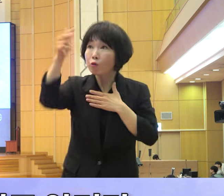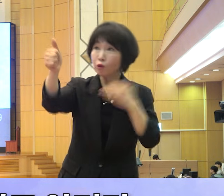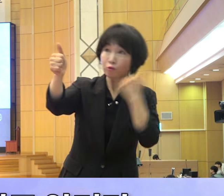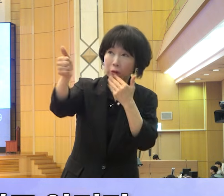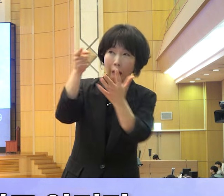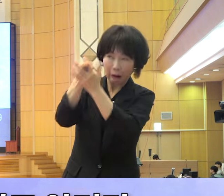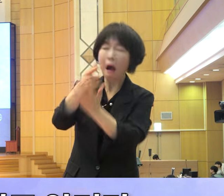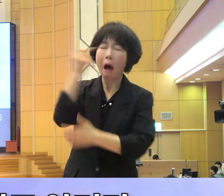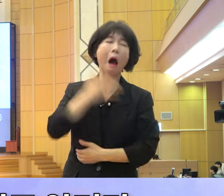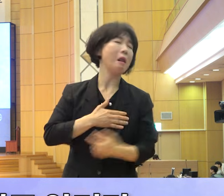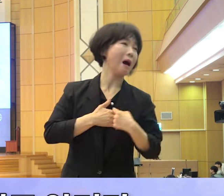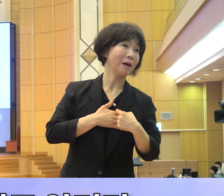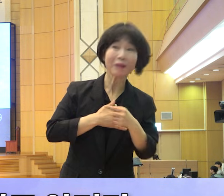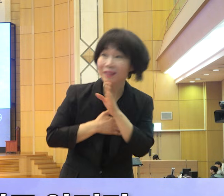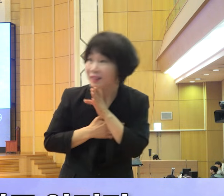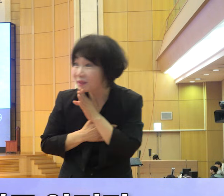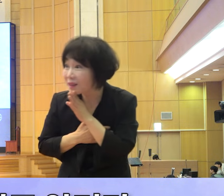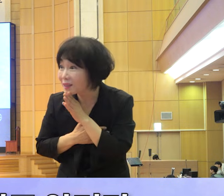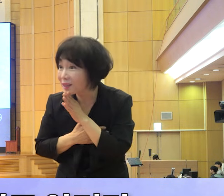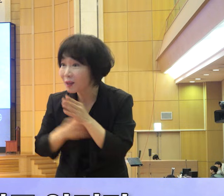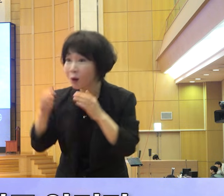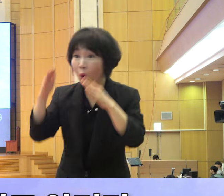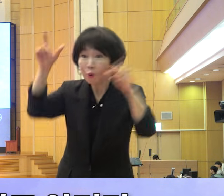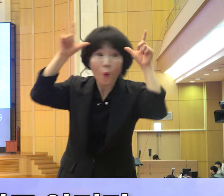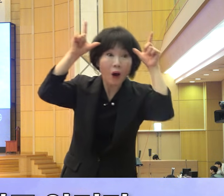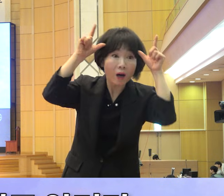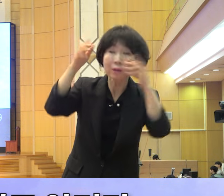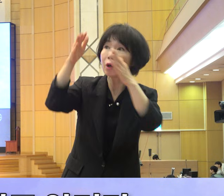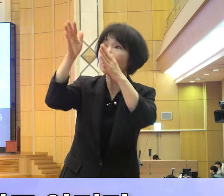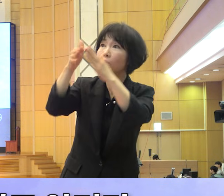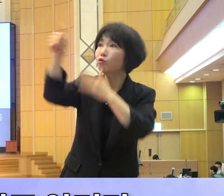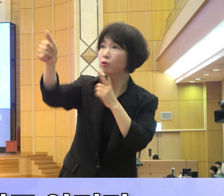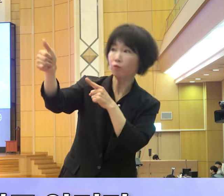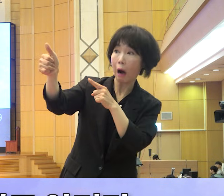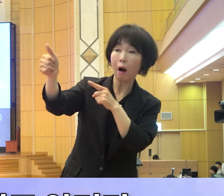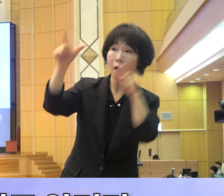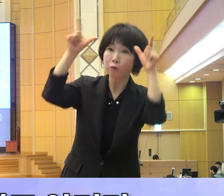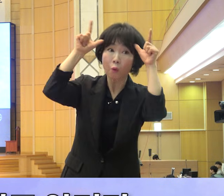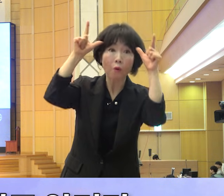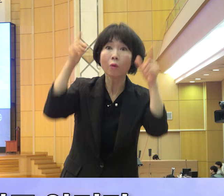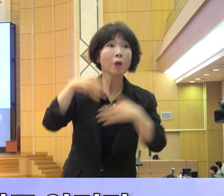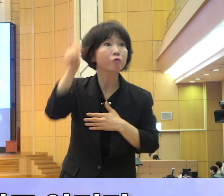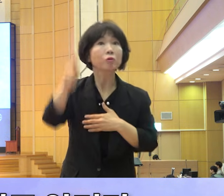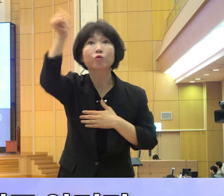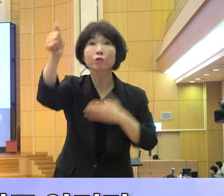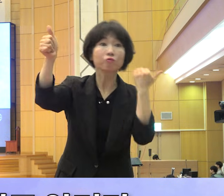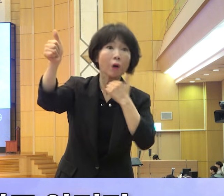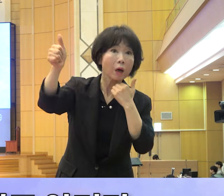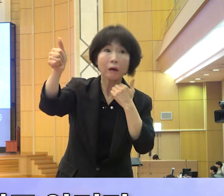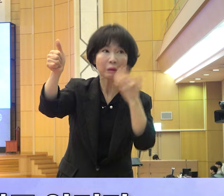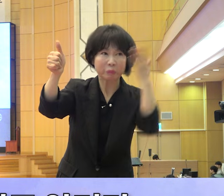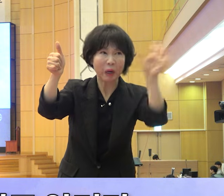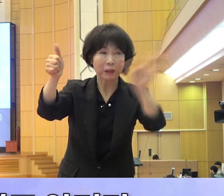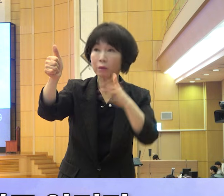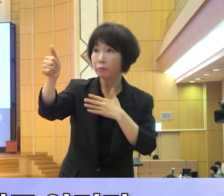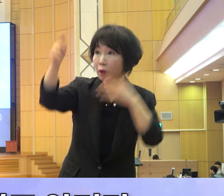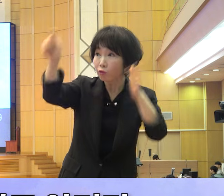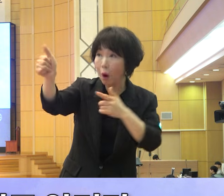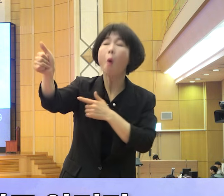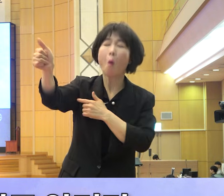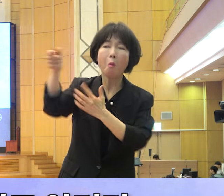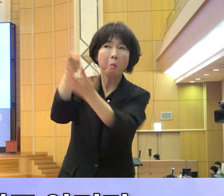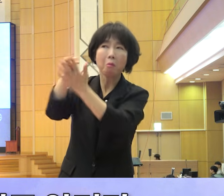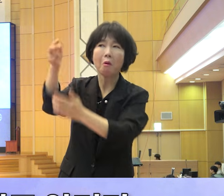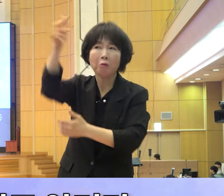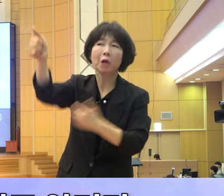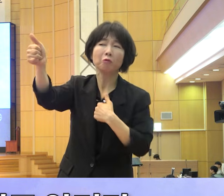나귀는 그 주인의 구유를 알건만은, 소도 임자를 알고